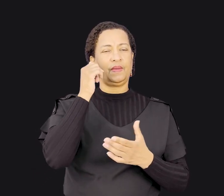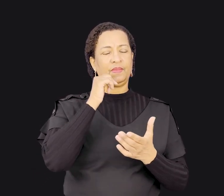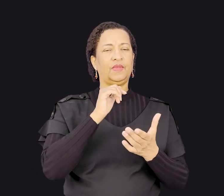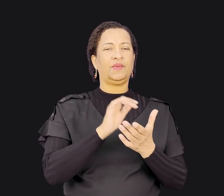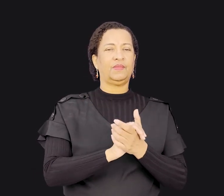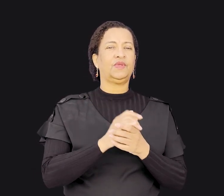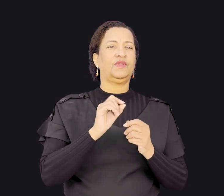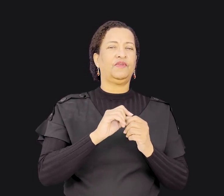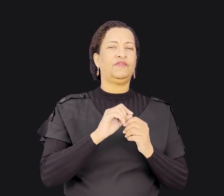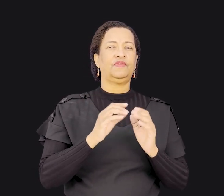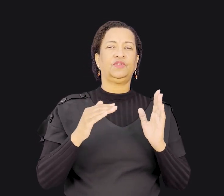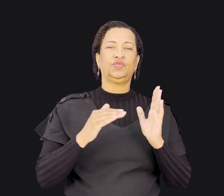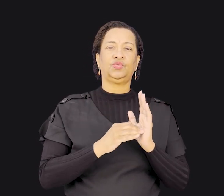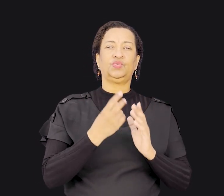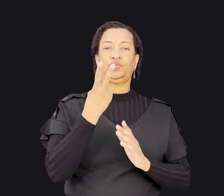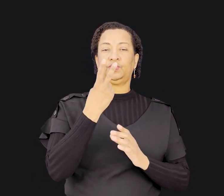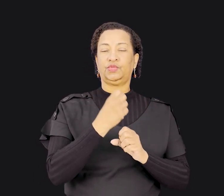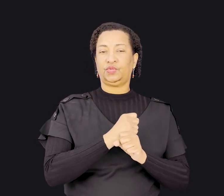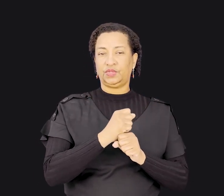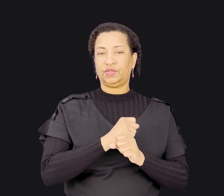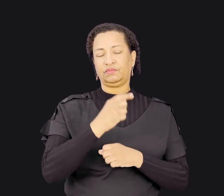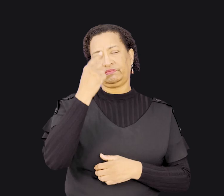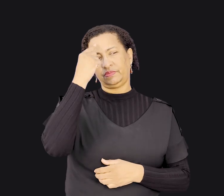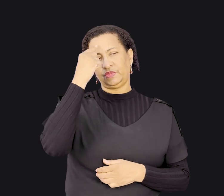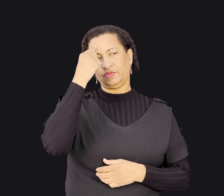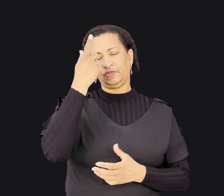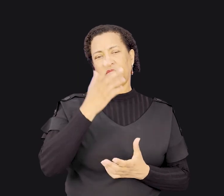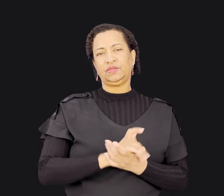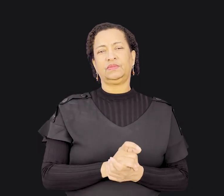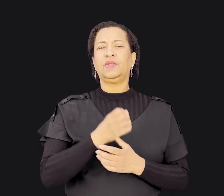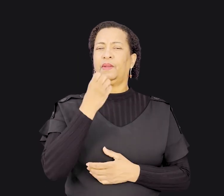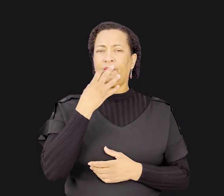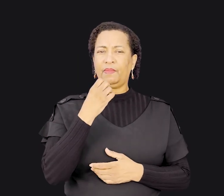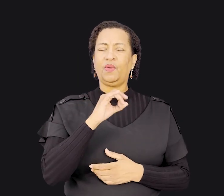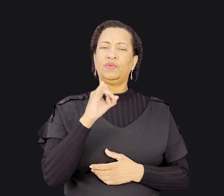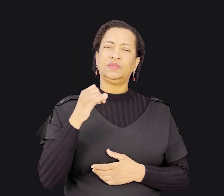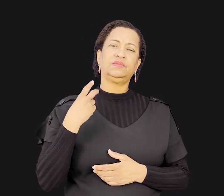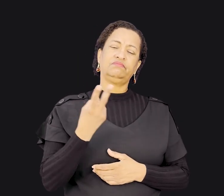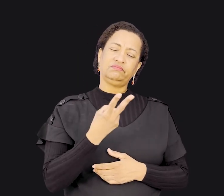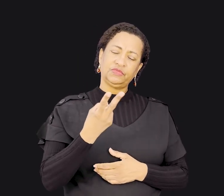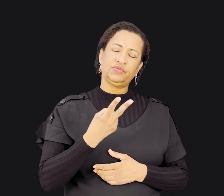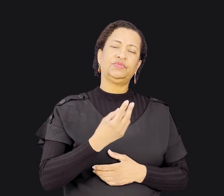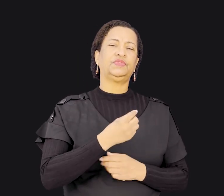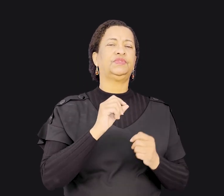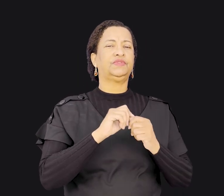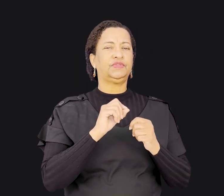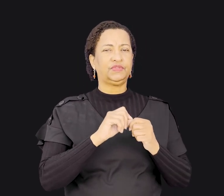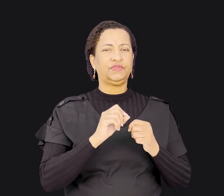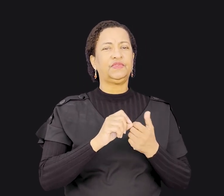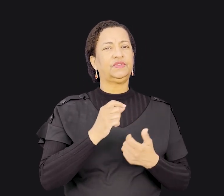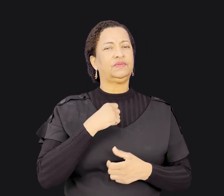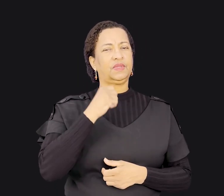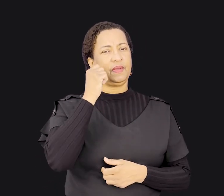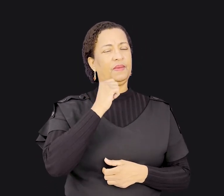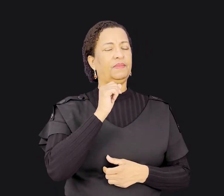tem feito nesses últimos 2 anos. Eu pensei, que bom seria se nós 2 estivéssemos fazendo o que minha mulher tem